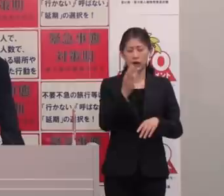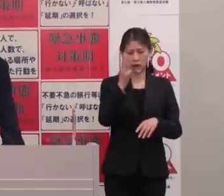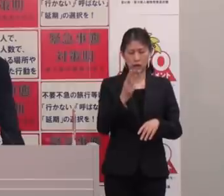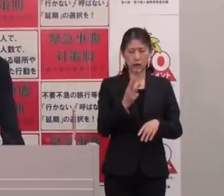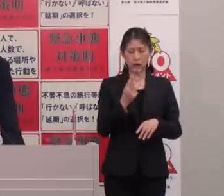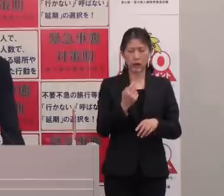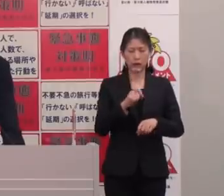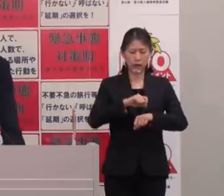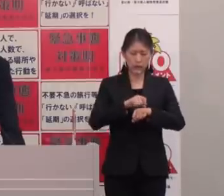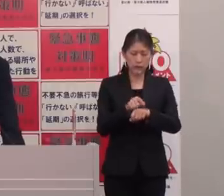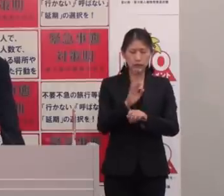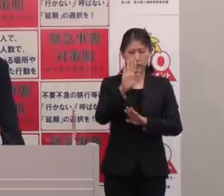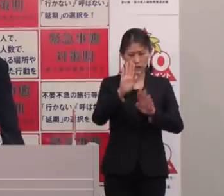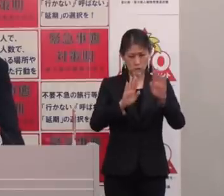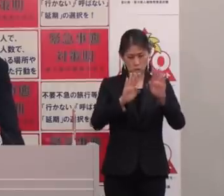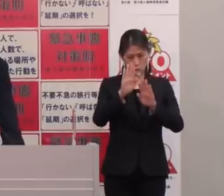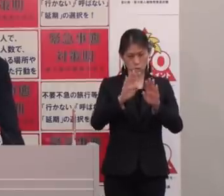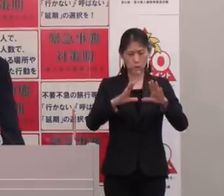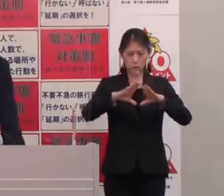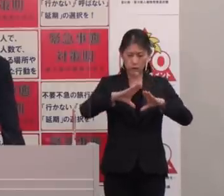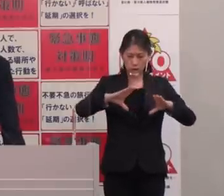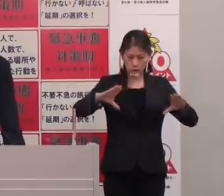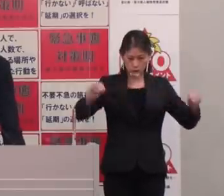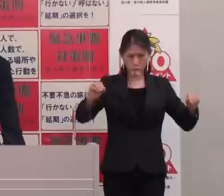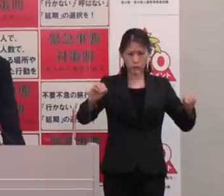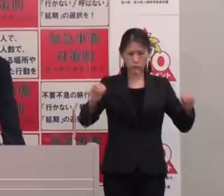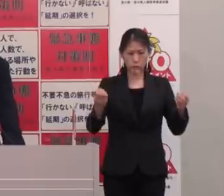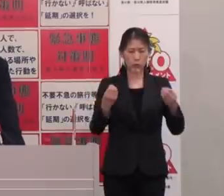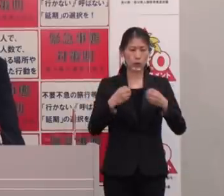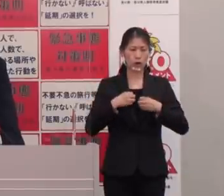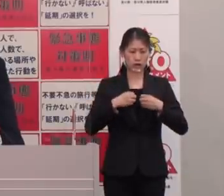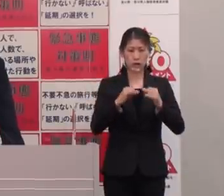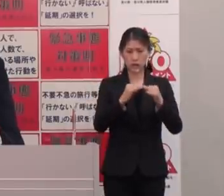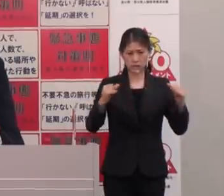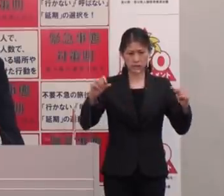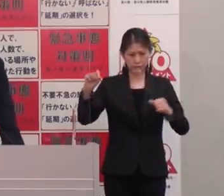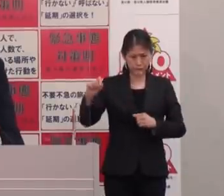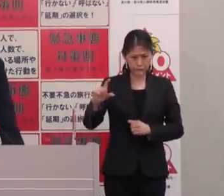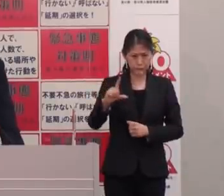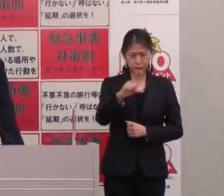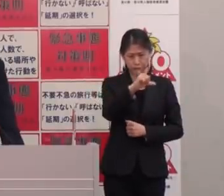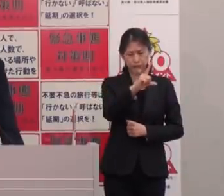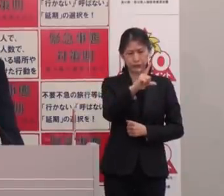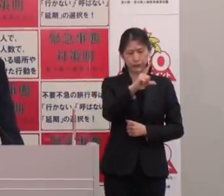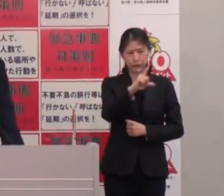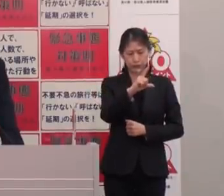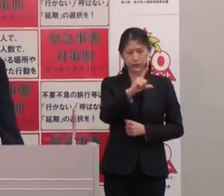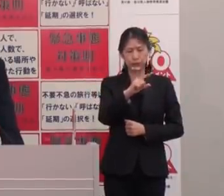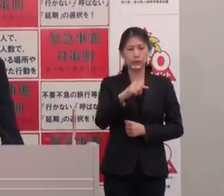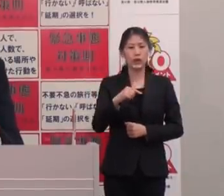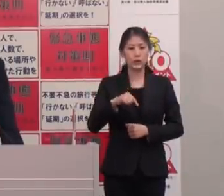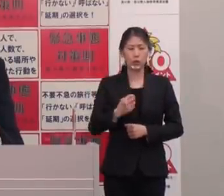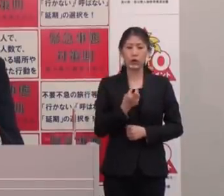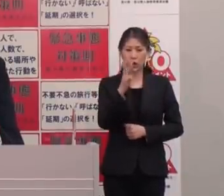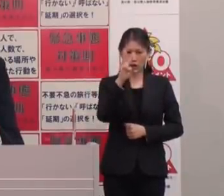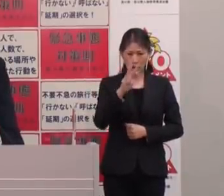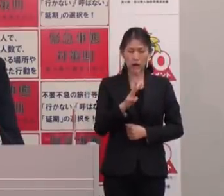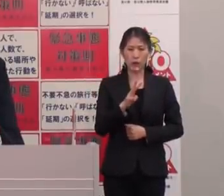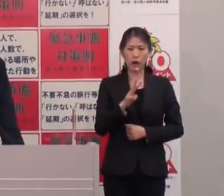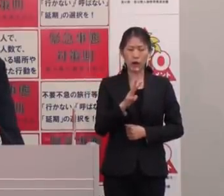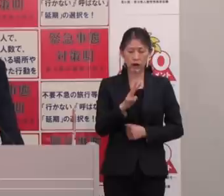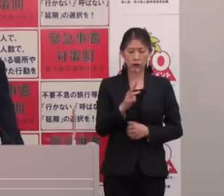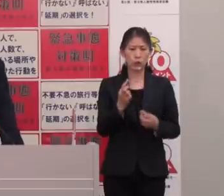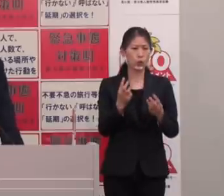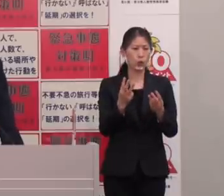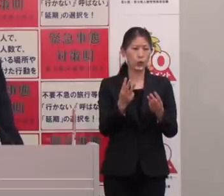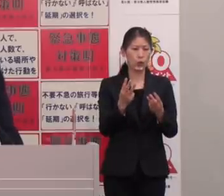も感染が急拡大しておるわけであります。で、本県の各指標がいわゆるステ